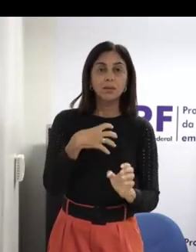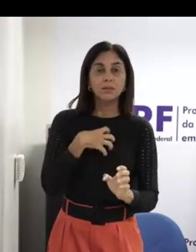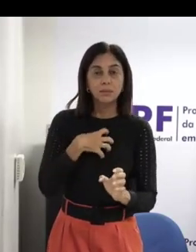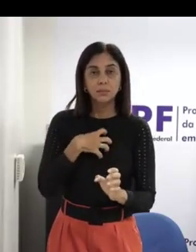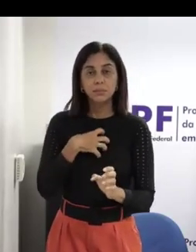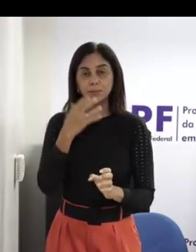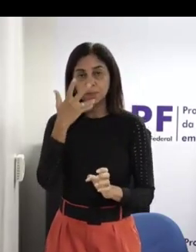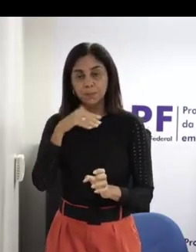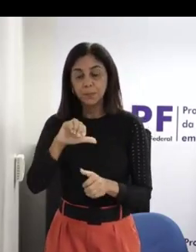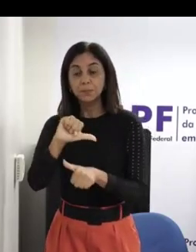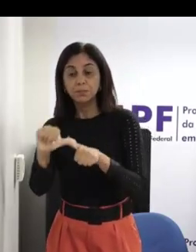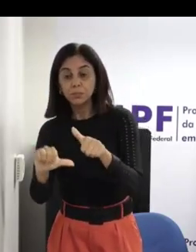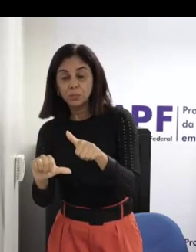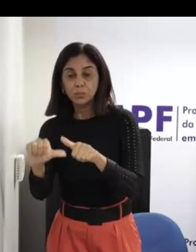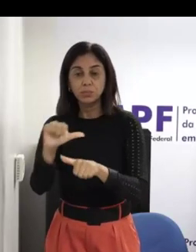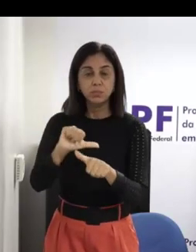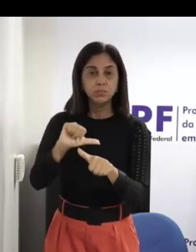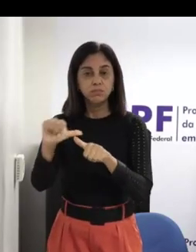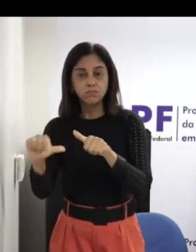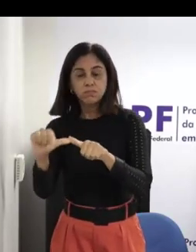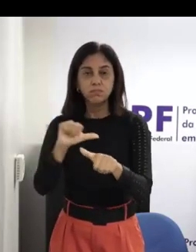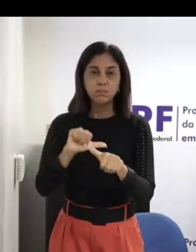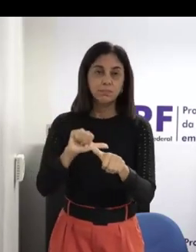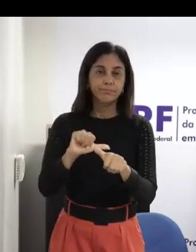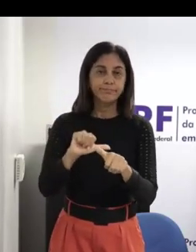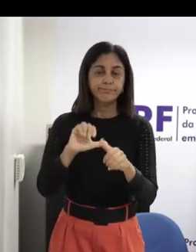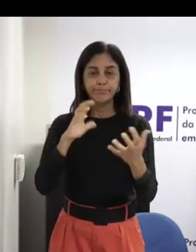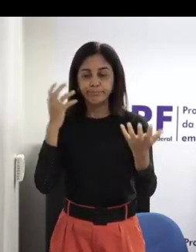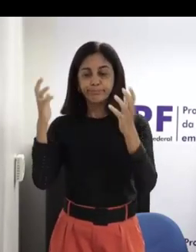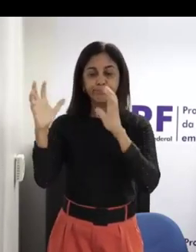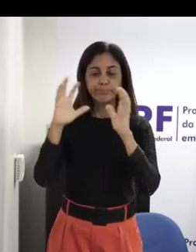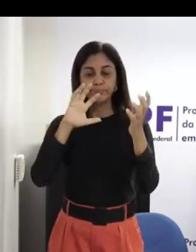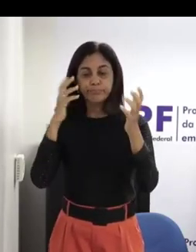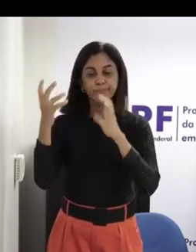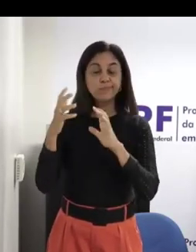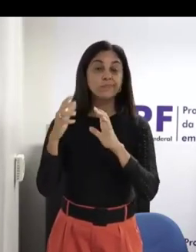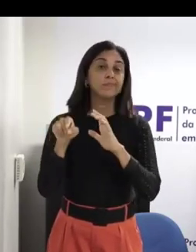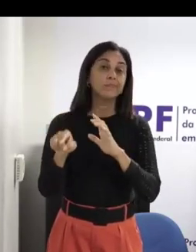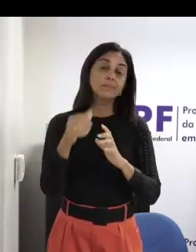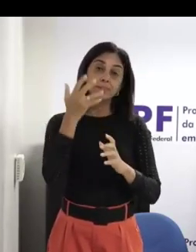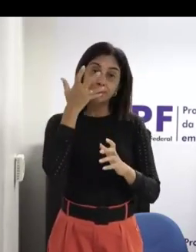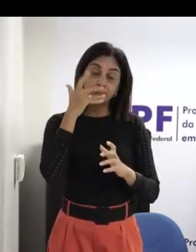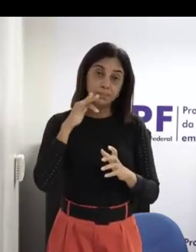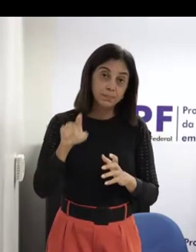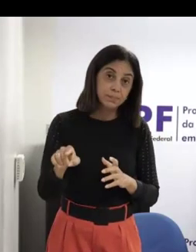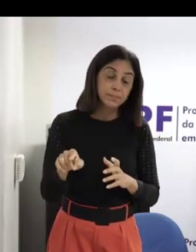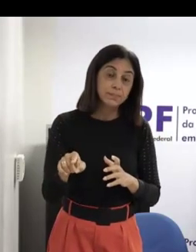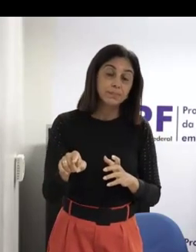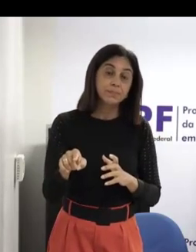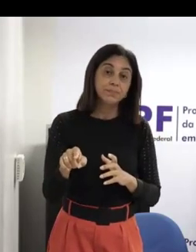pais estão passando por uma separação que abalou ali mudou o comportamento da criança a criança tem criança até que deixa de